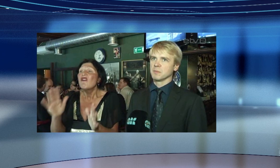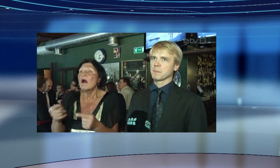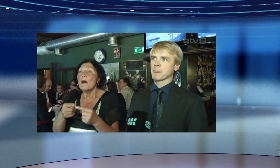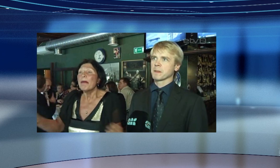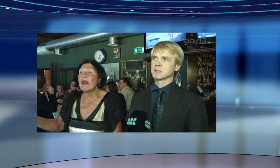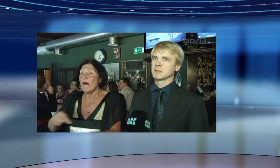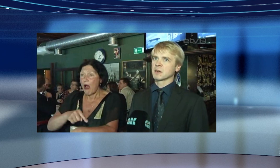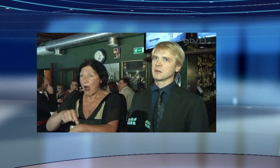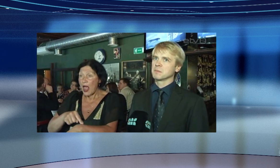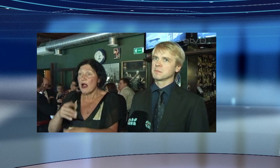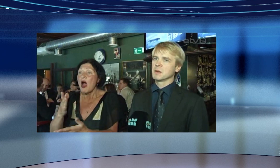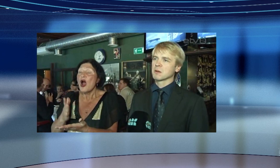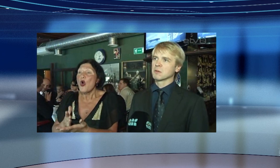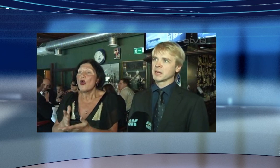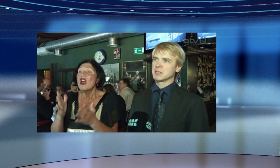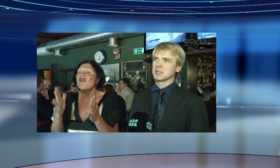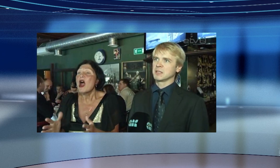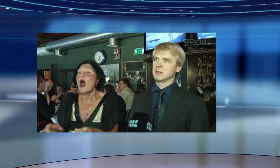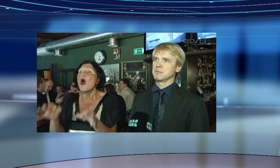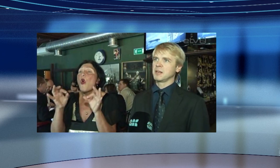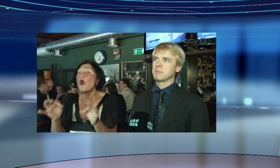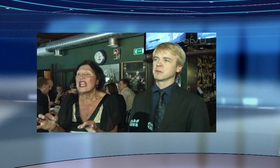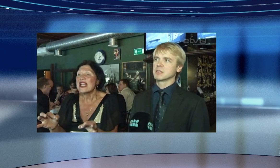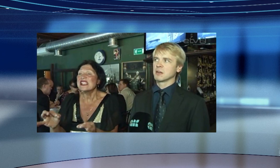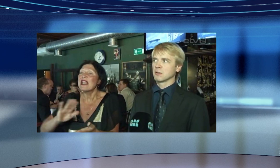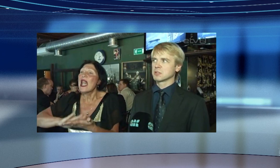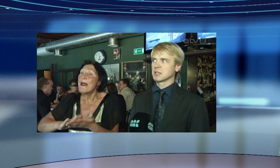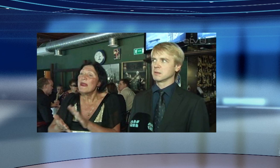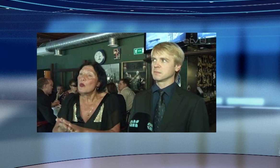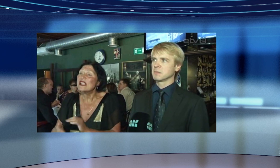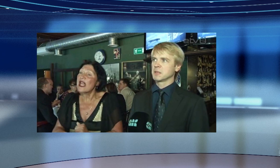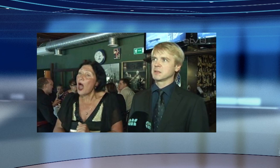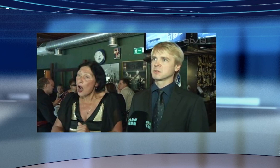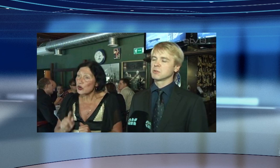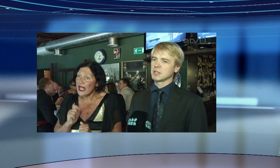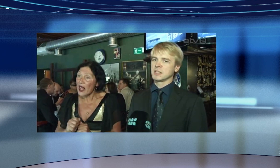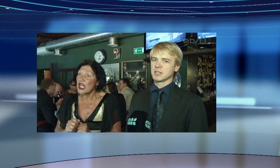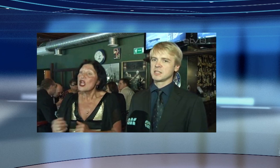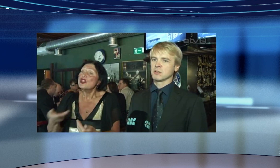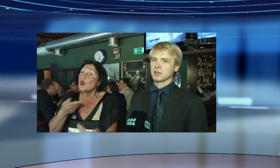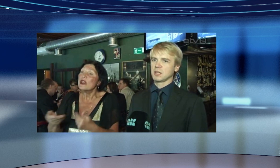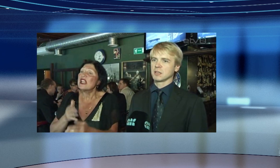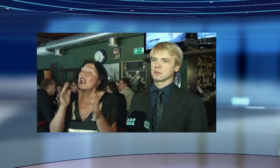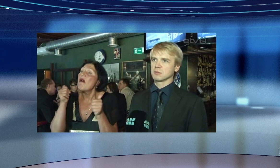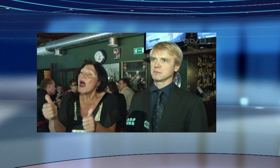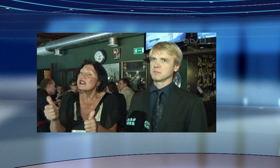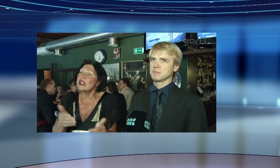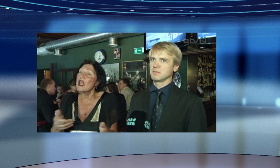ja see on väga konkreetsetel lepingulistel alustel. suhteliselt hästi korraldatud,